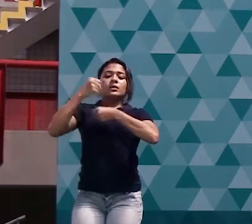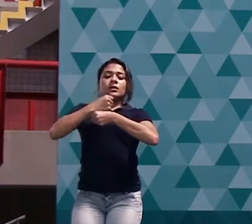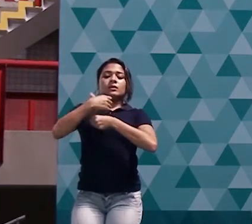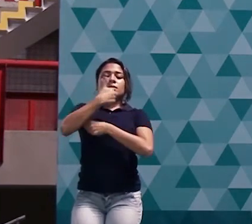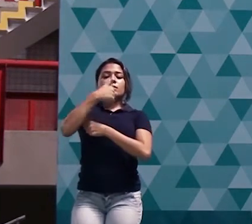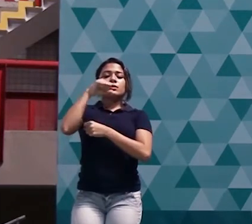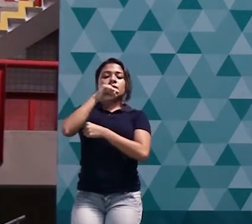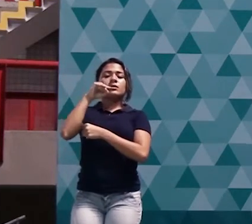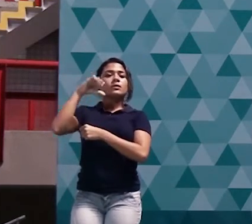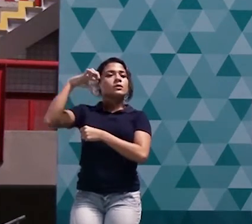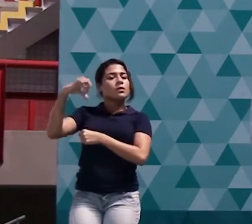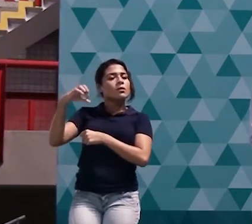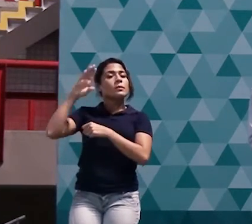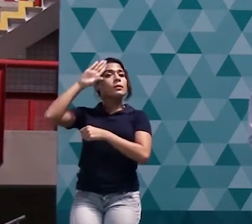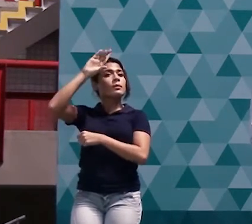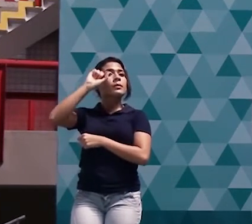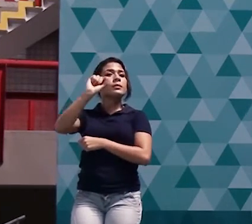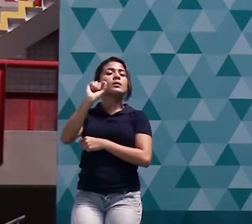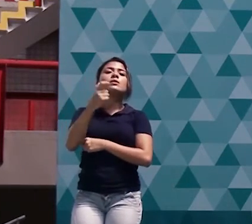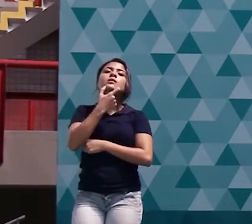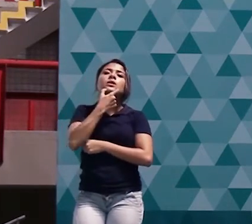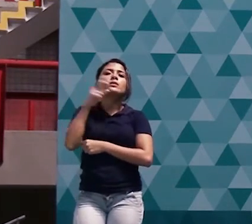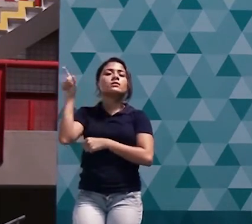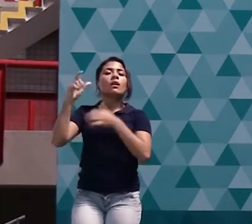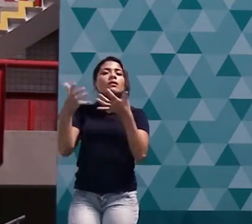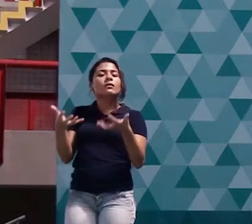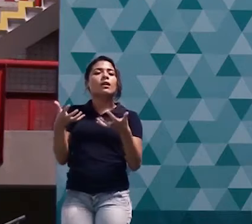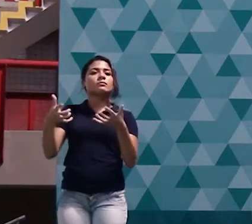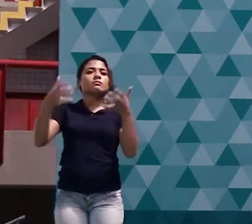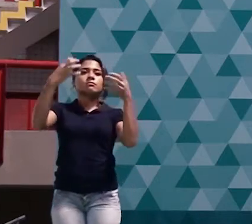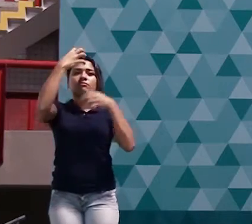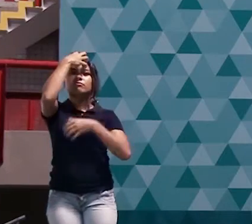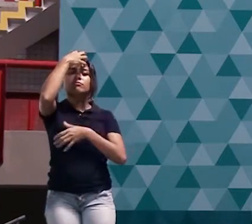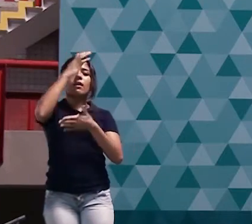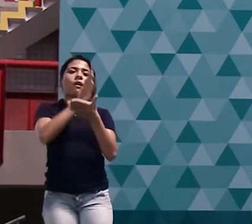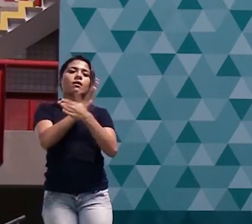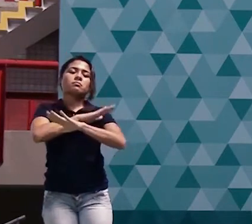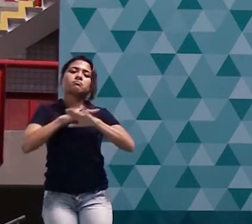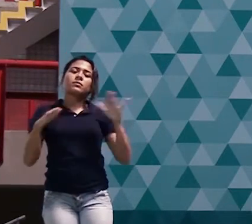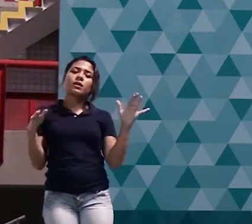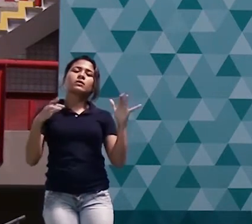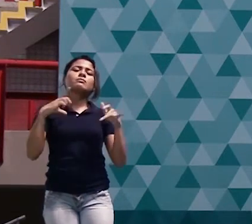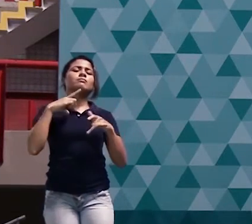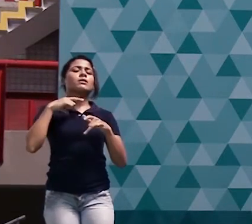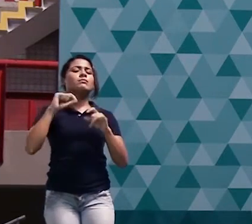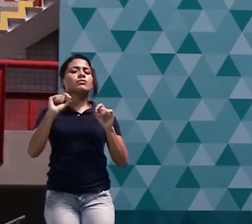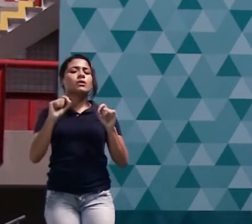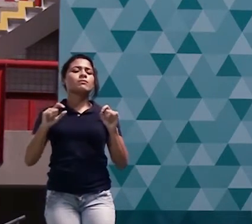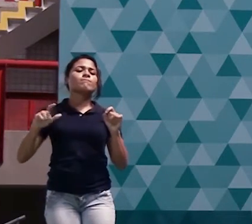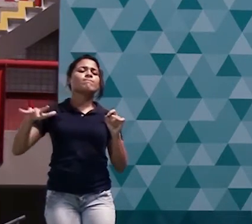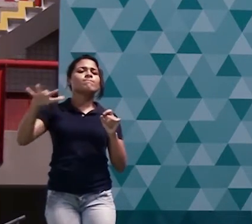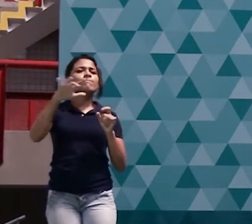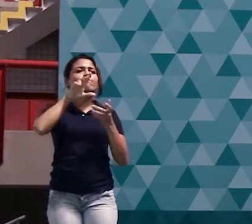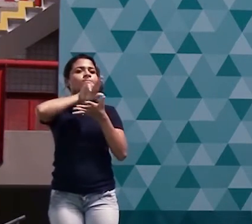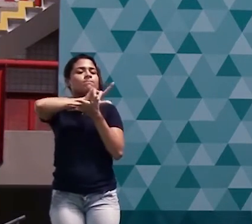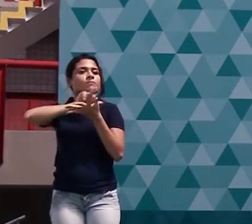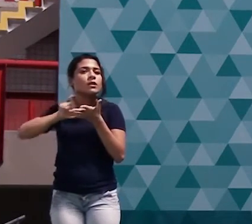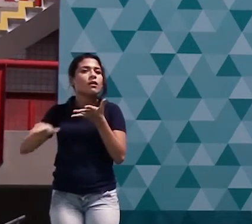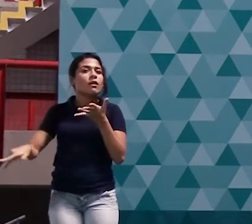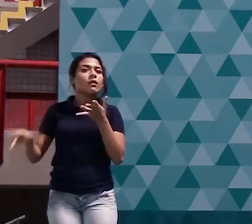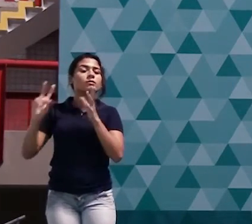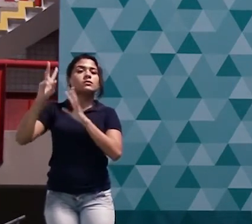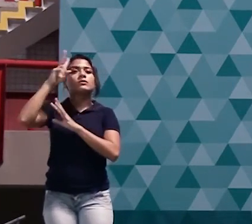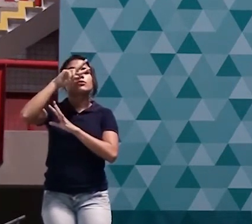a Inglaterra quiserem acabar com o Império, já existia todo um cenário, já existia toda